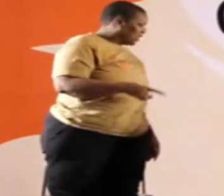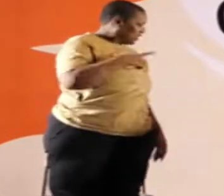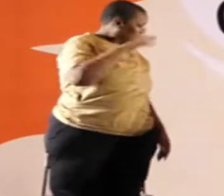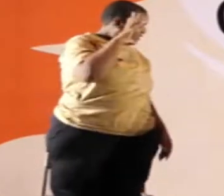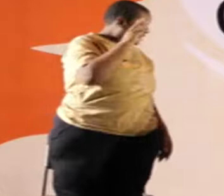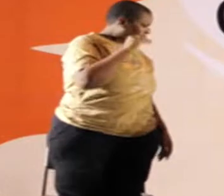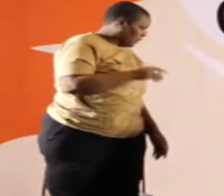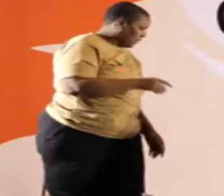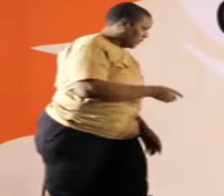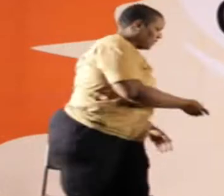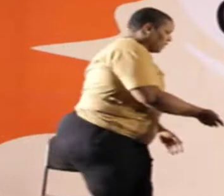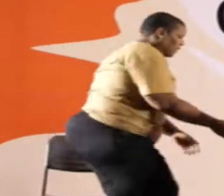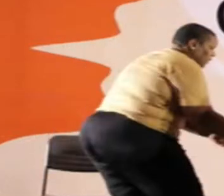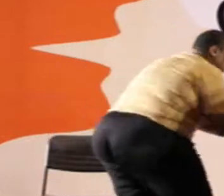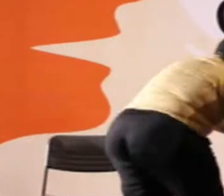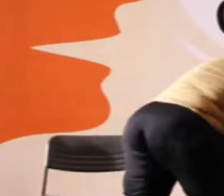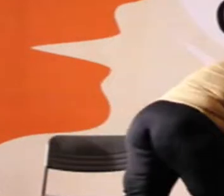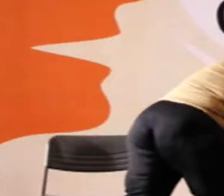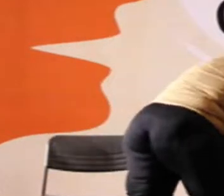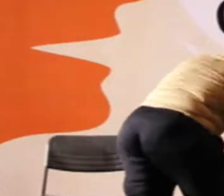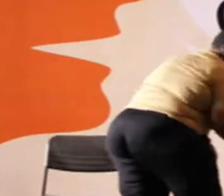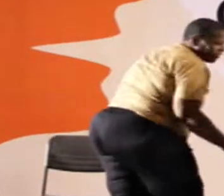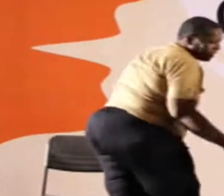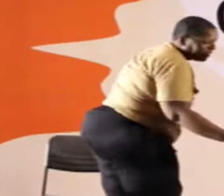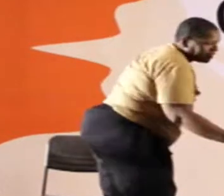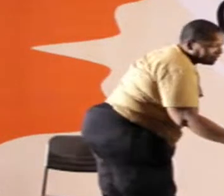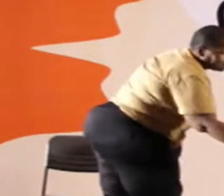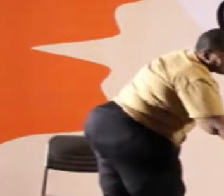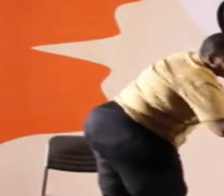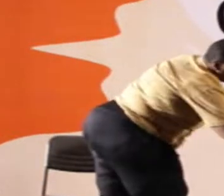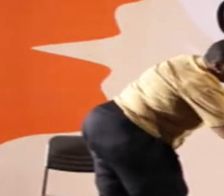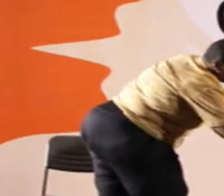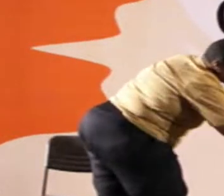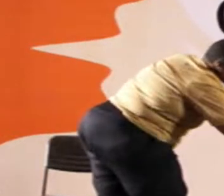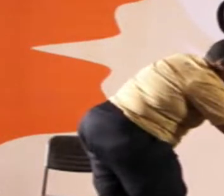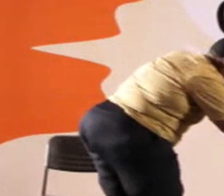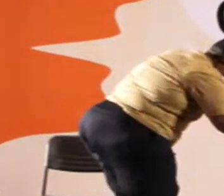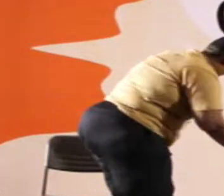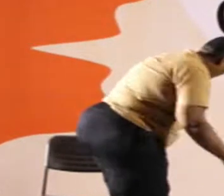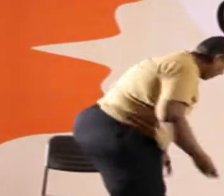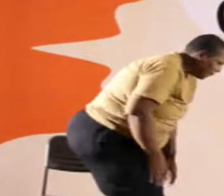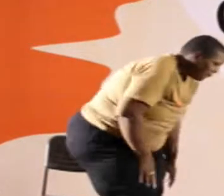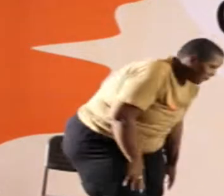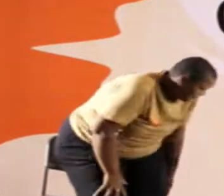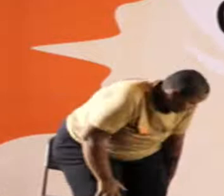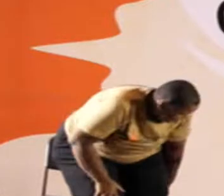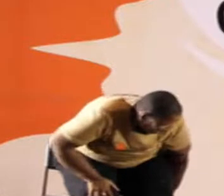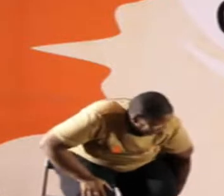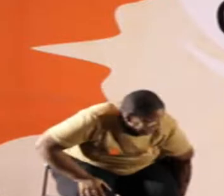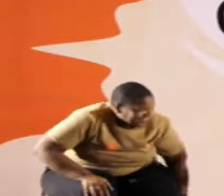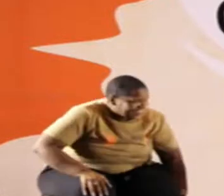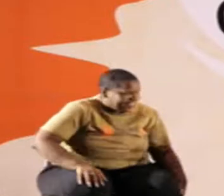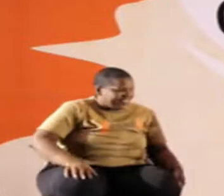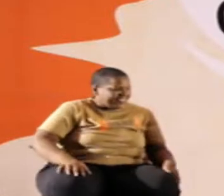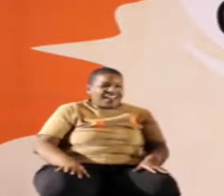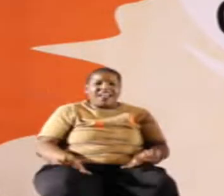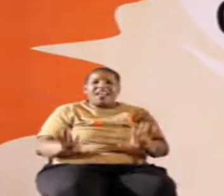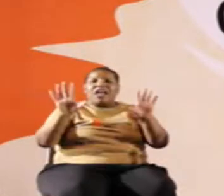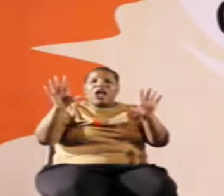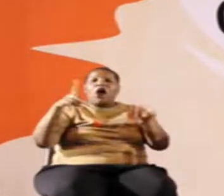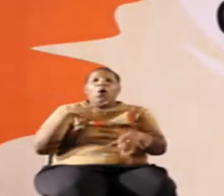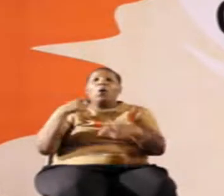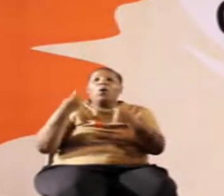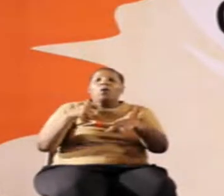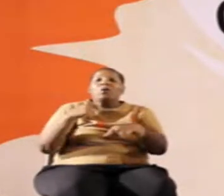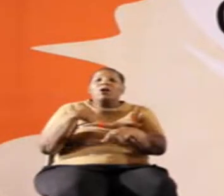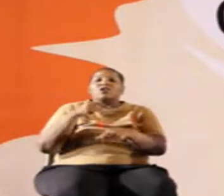entendeu? É muito demais. Eu preciso fazer um exercício